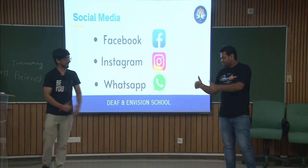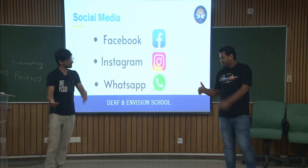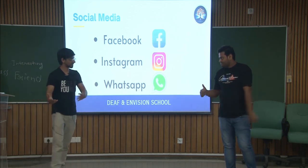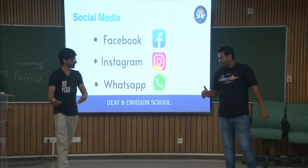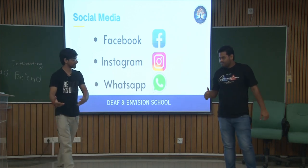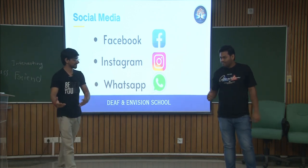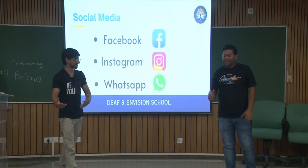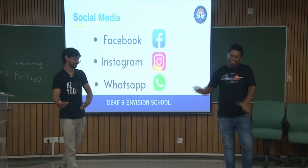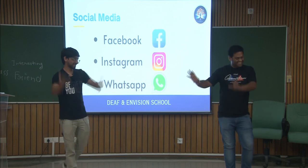क्लैप करवा दूं आपके लिए प्लीज.